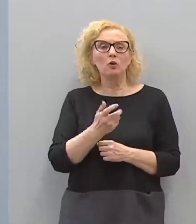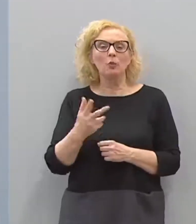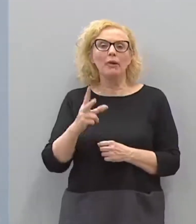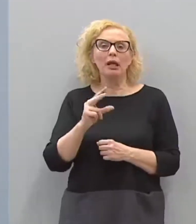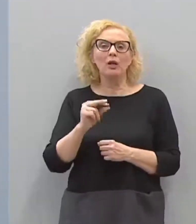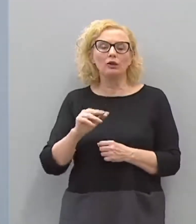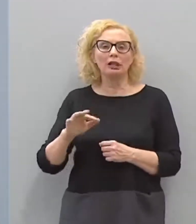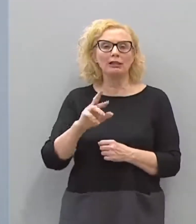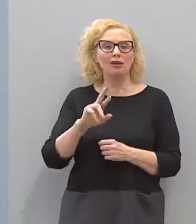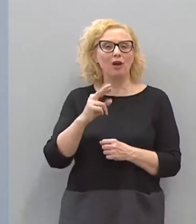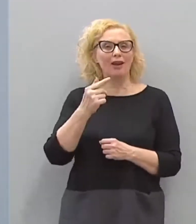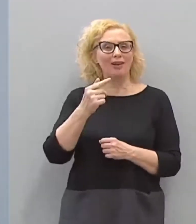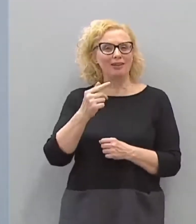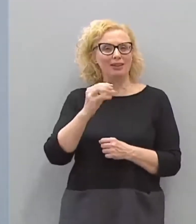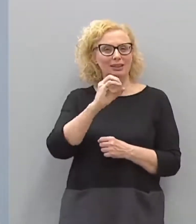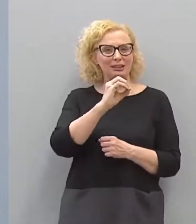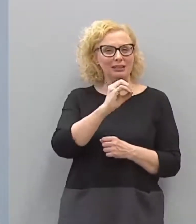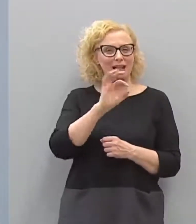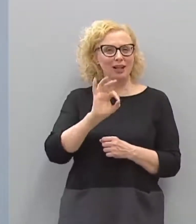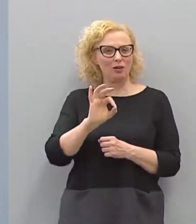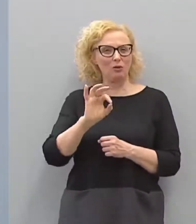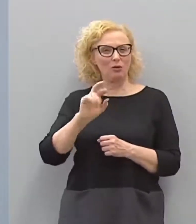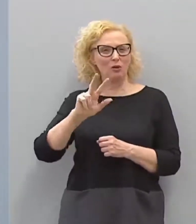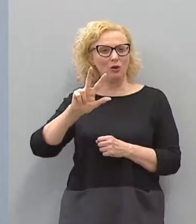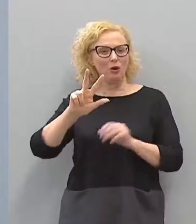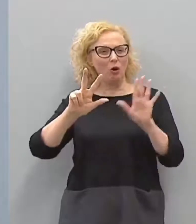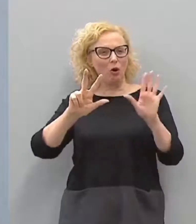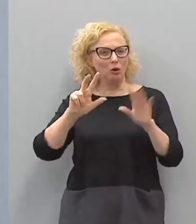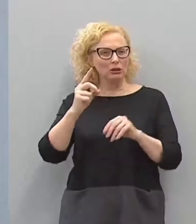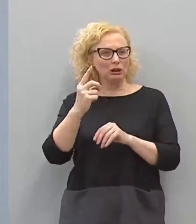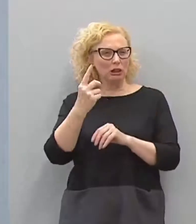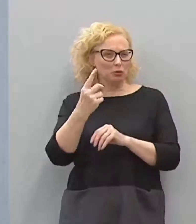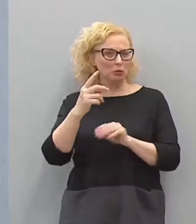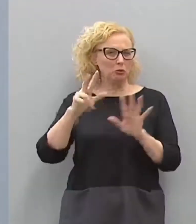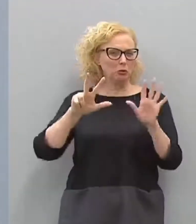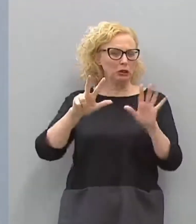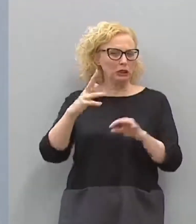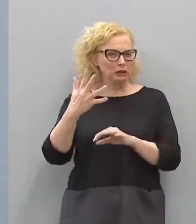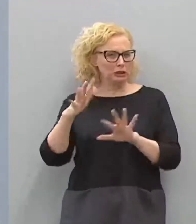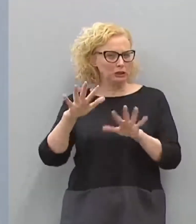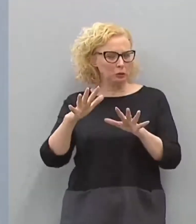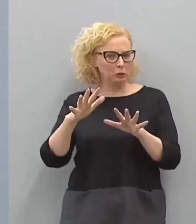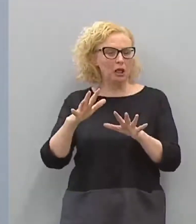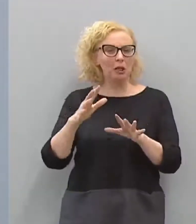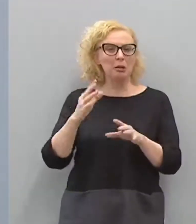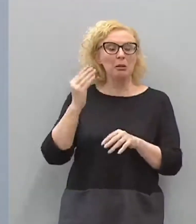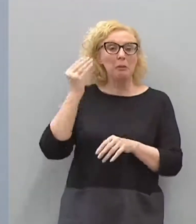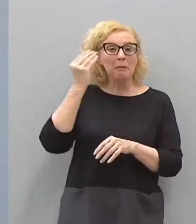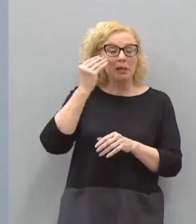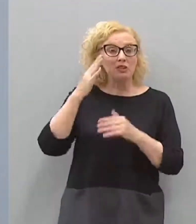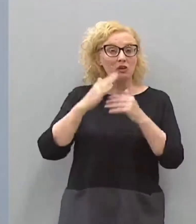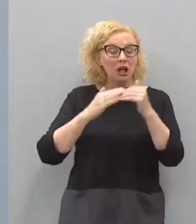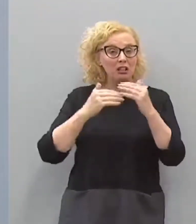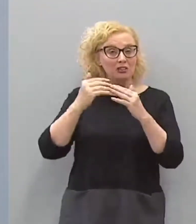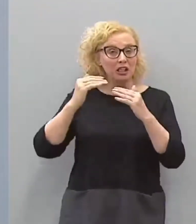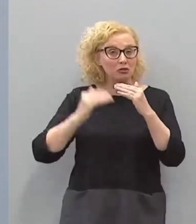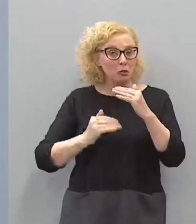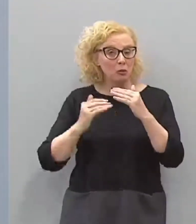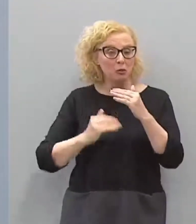che ha una rta 081 mi pare 85 possono portare oggi una classificazione diversa